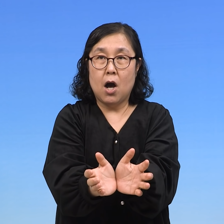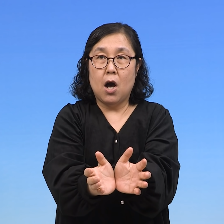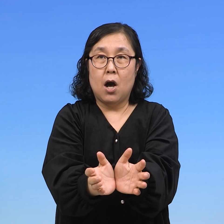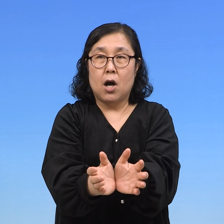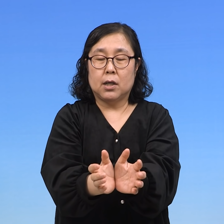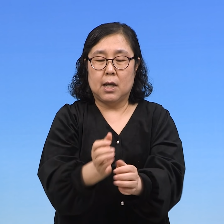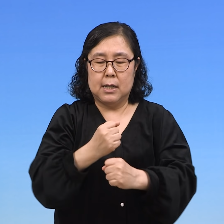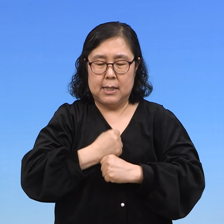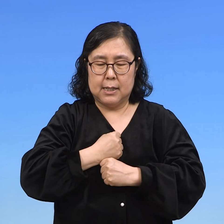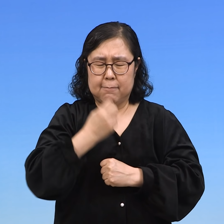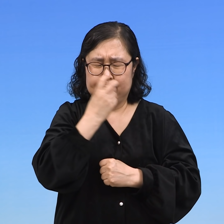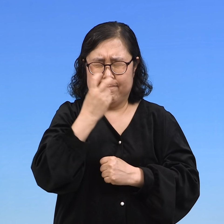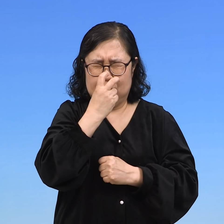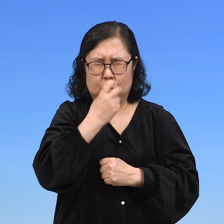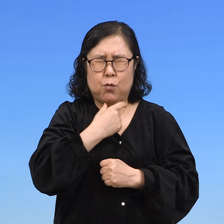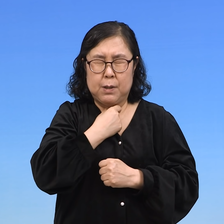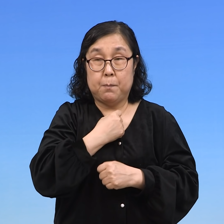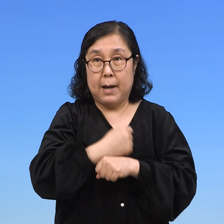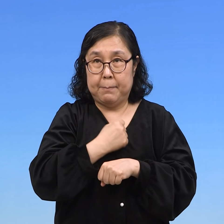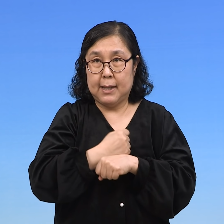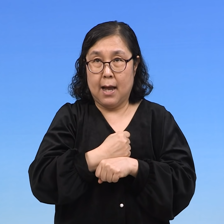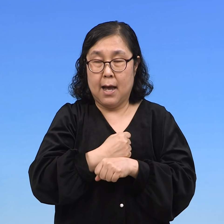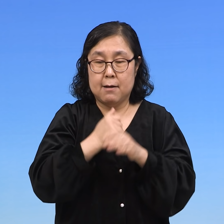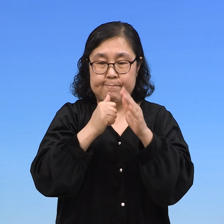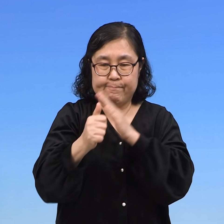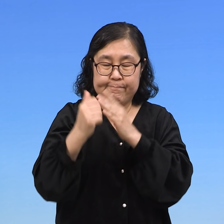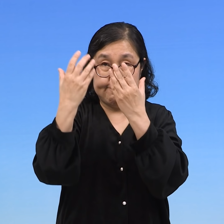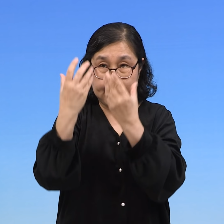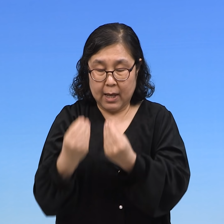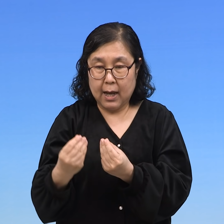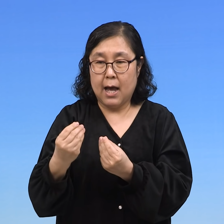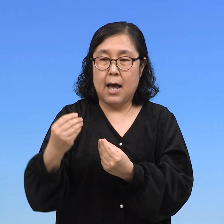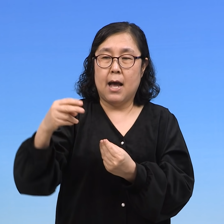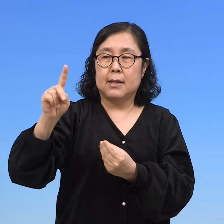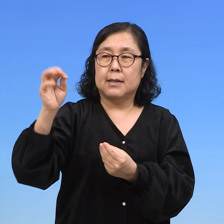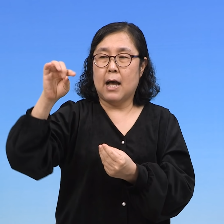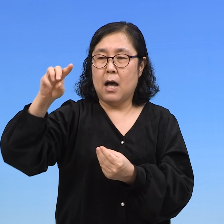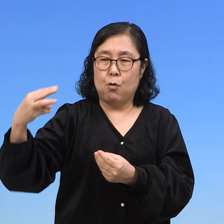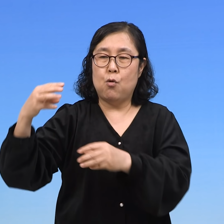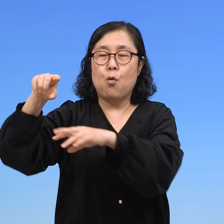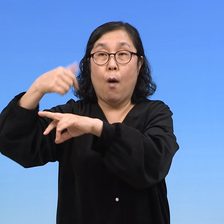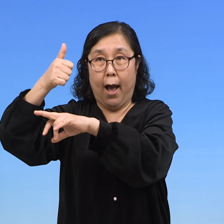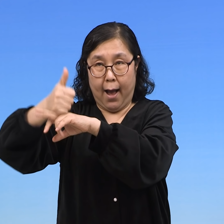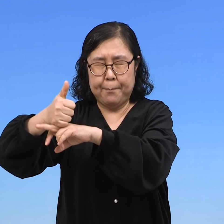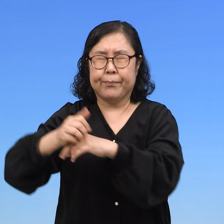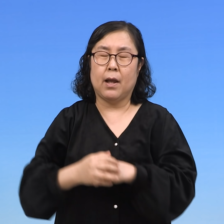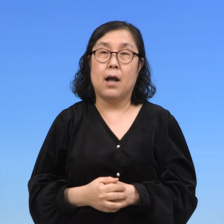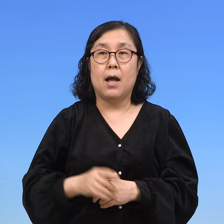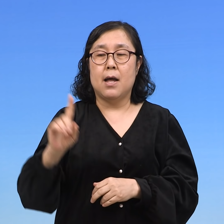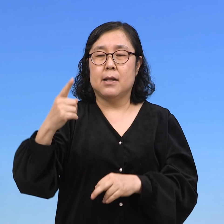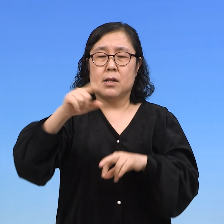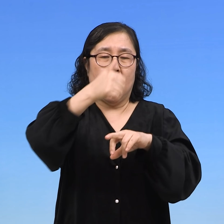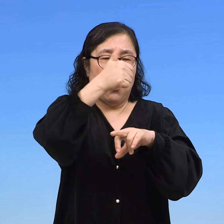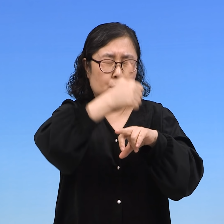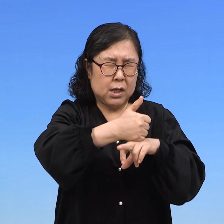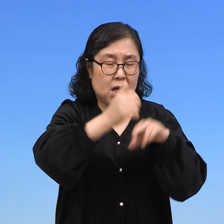구약의 사올왕 아닙니까 그 어린 다비시 골리아스를 무찌르고 그 놀라운 일을 했는데